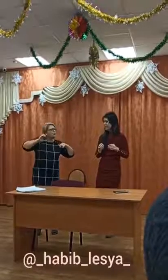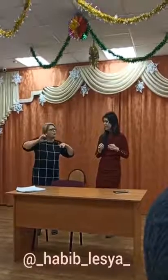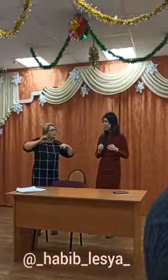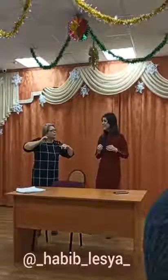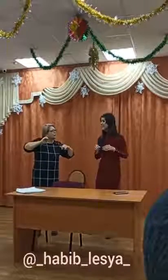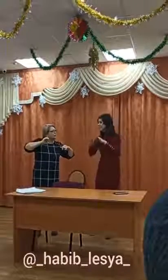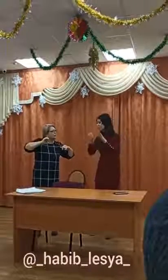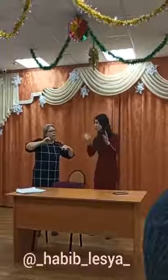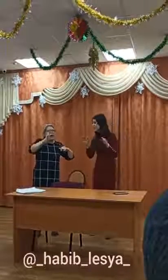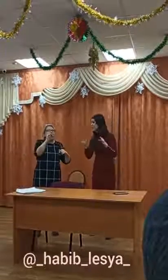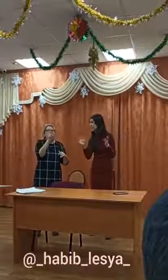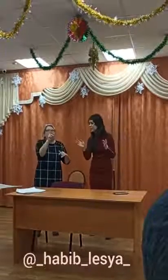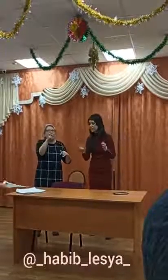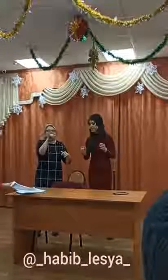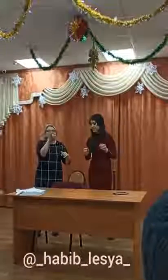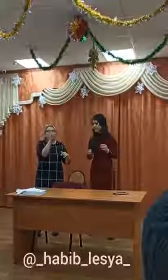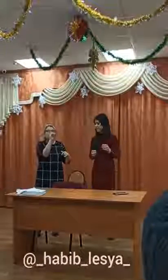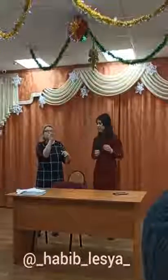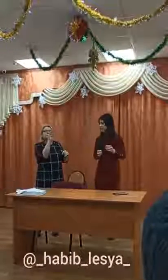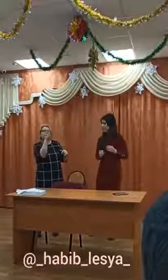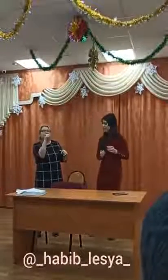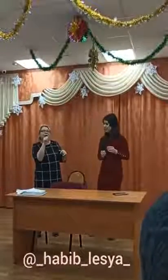сеть. Клиентскую, клиентов.